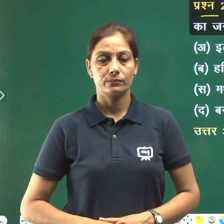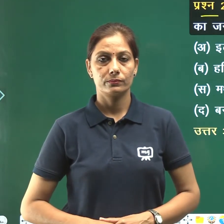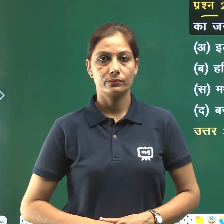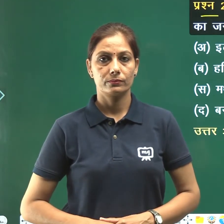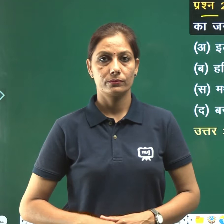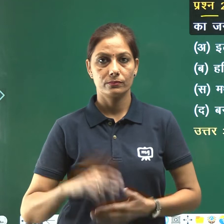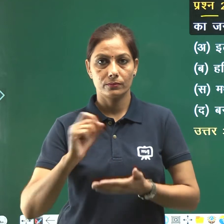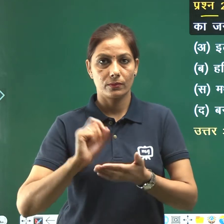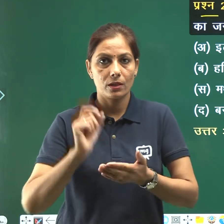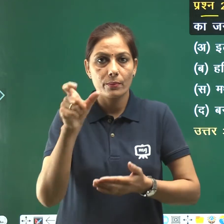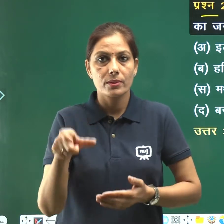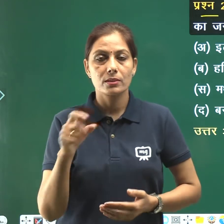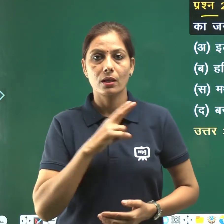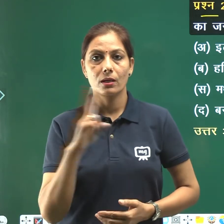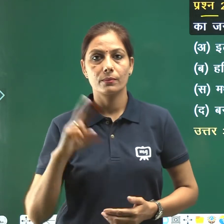हरिवंश राय बच्चन का